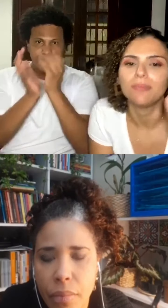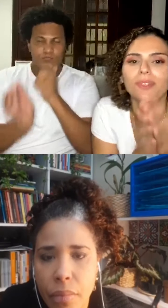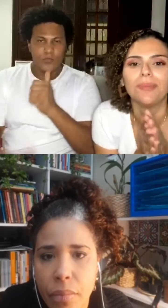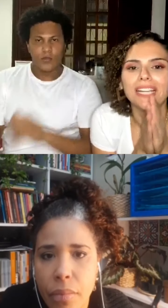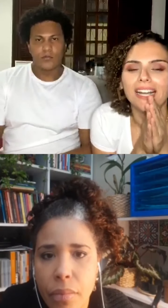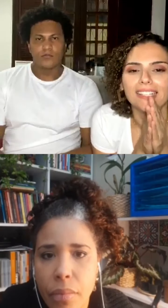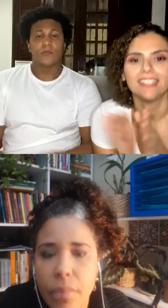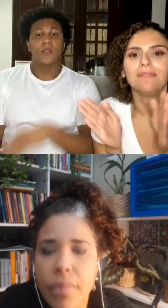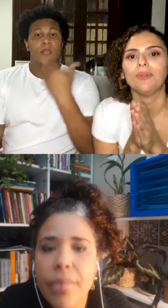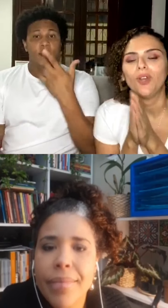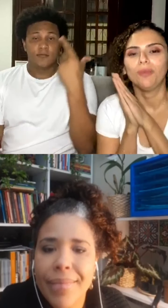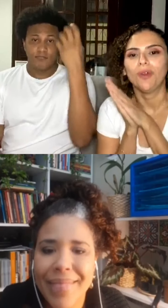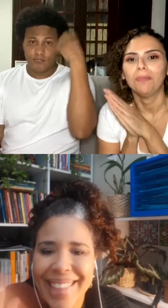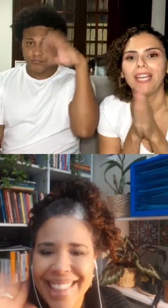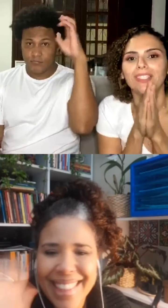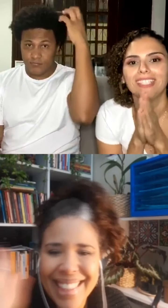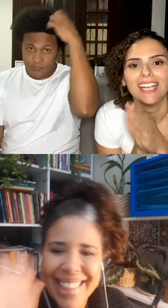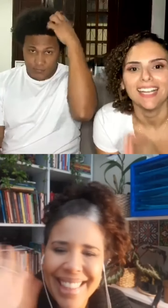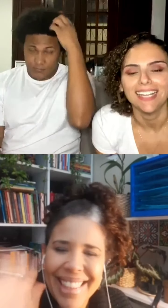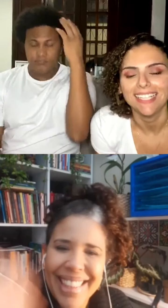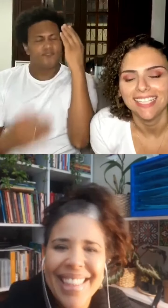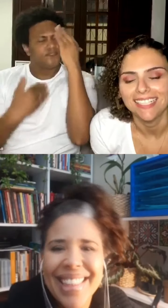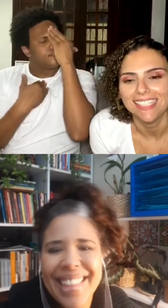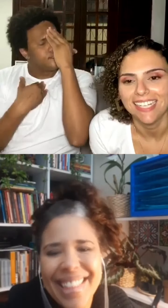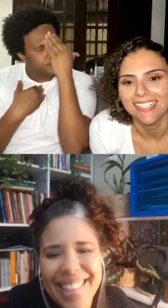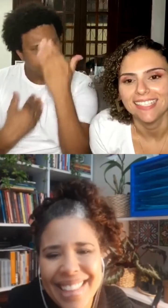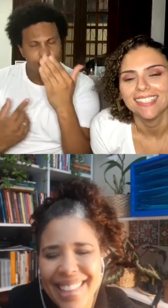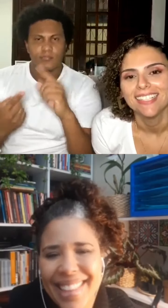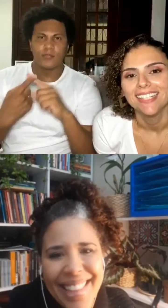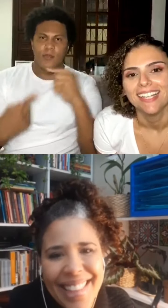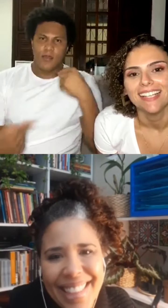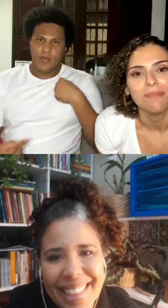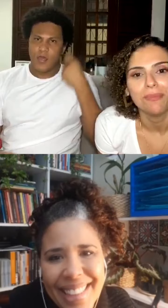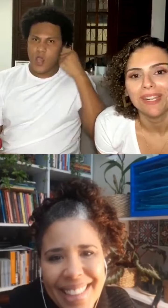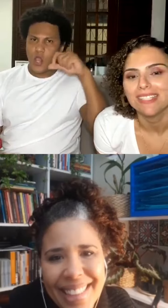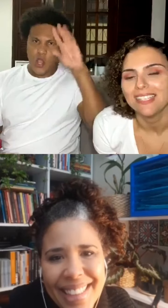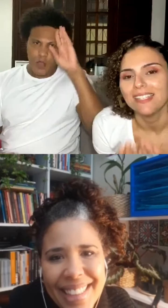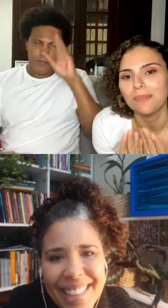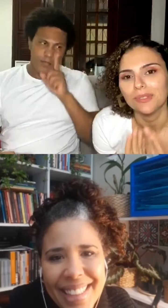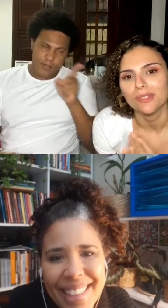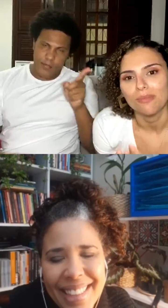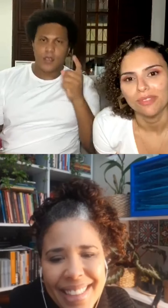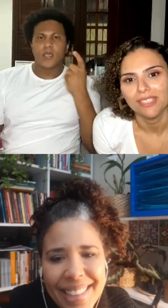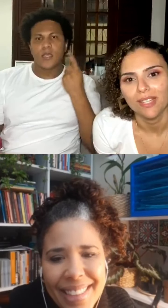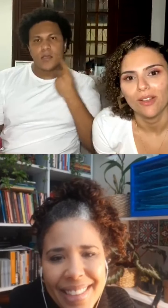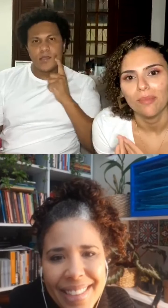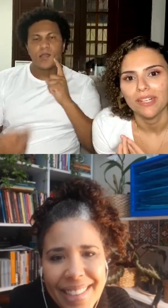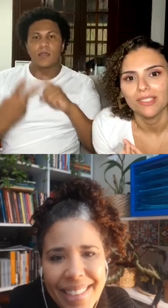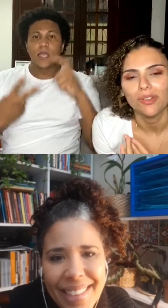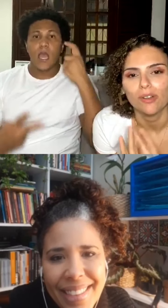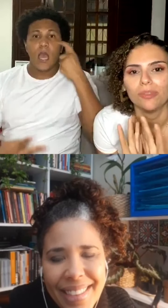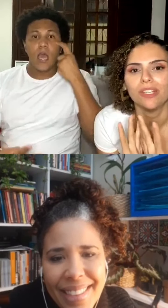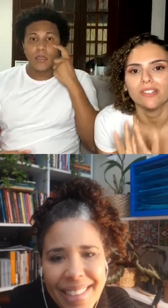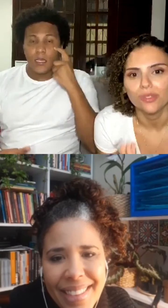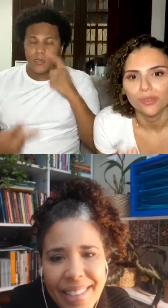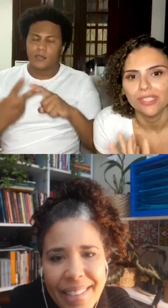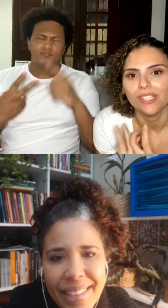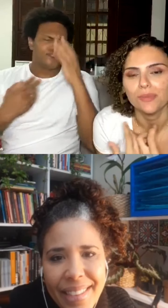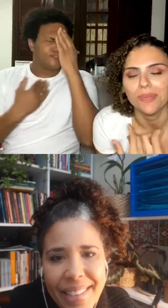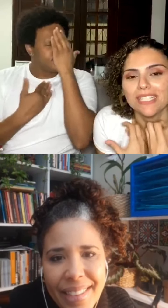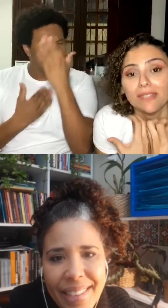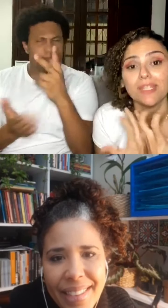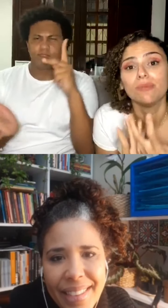muito obrigada. Em meu nome, do Roberto e da Andréia. É sempre um prazer ter pessoas como você colaborando com a comunidade surda. A